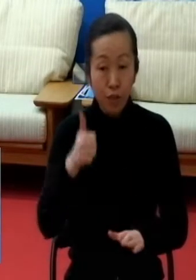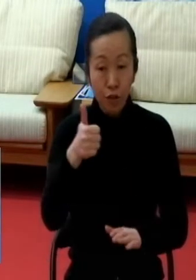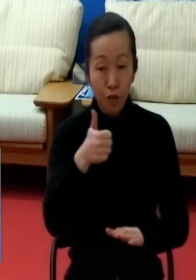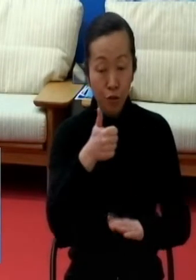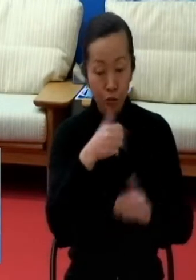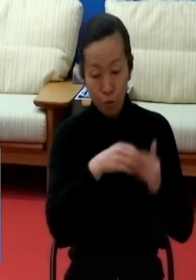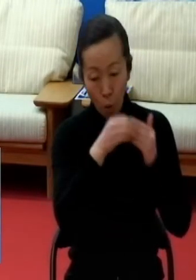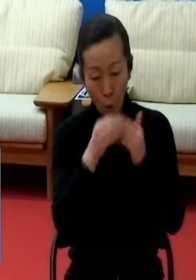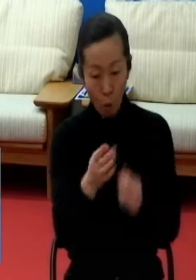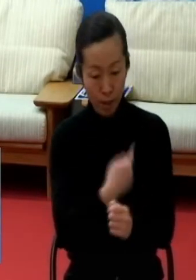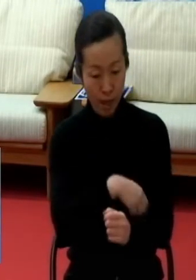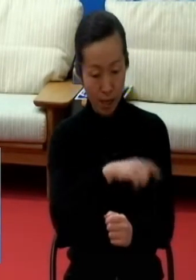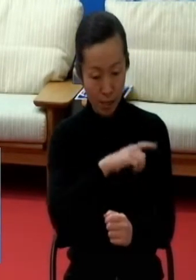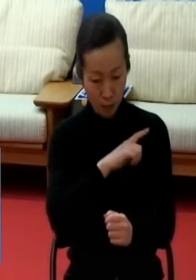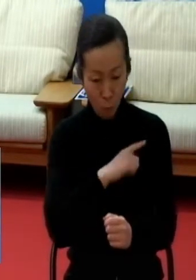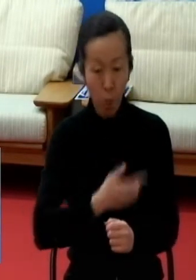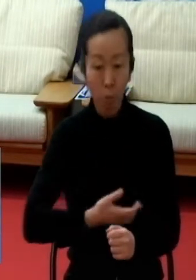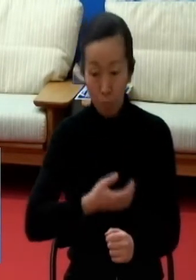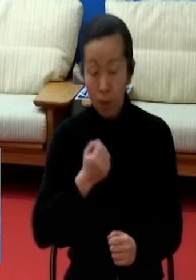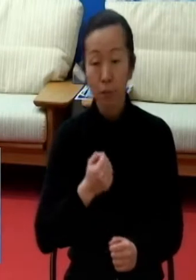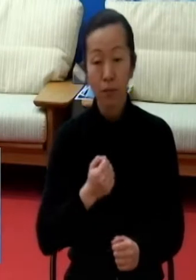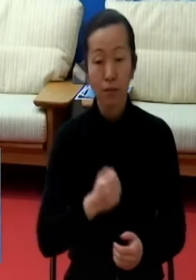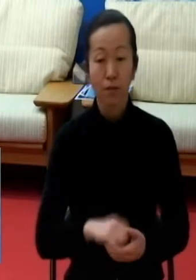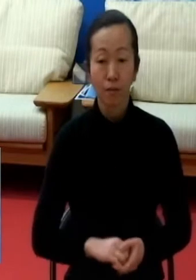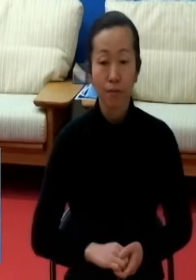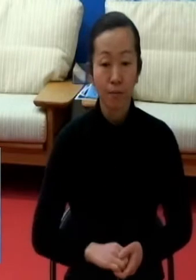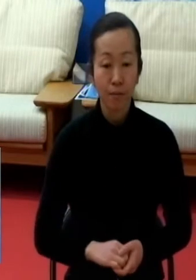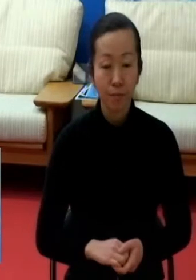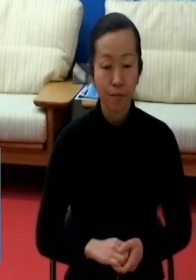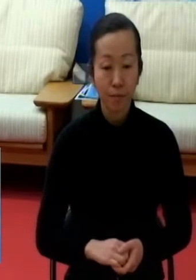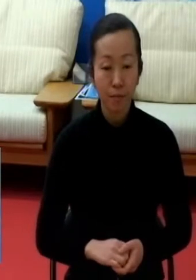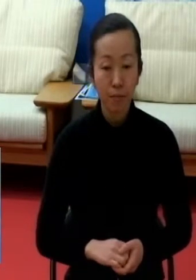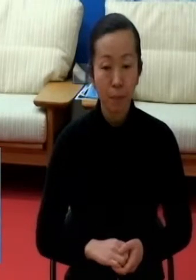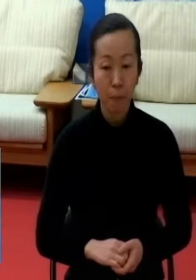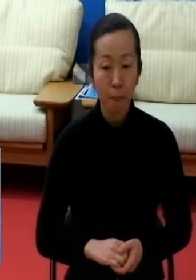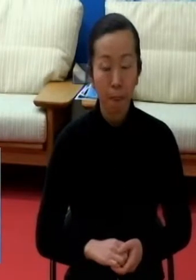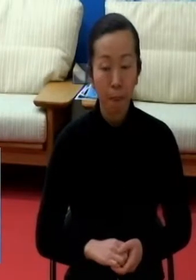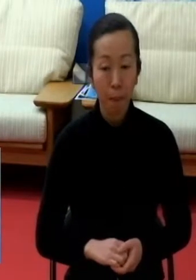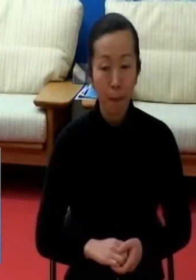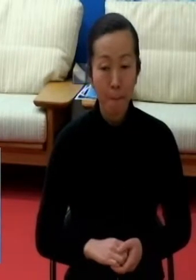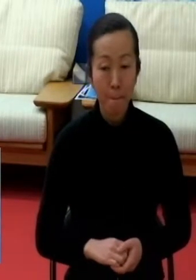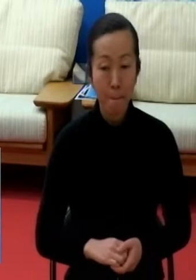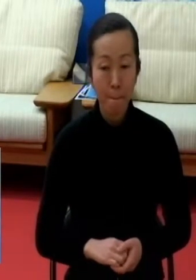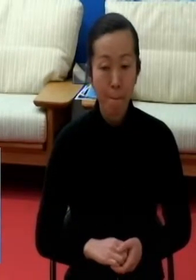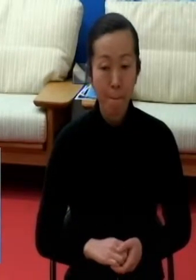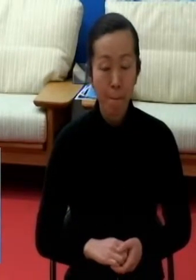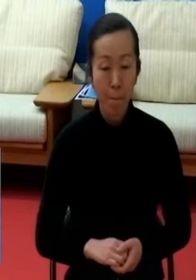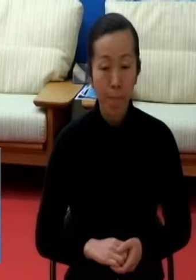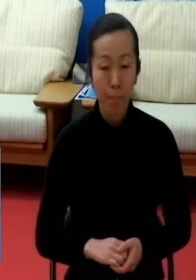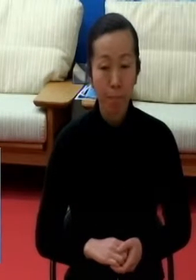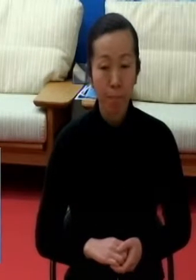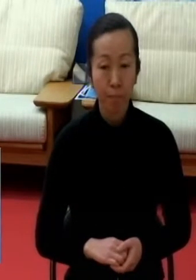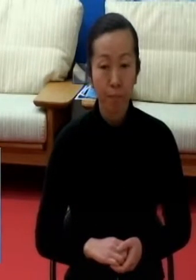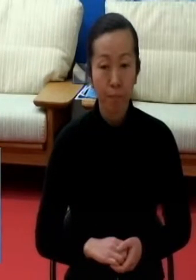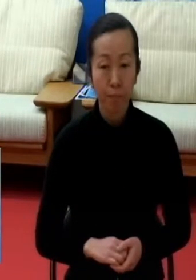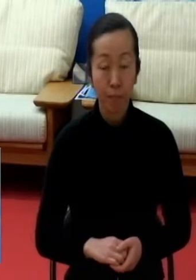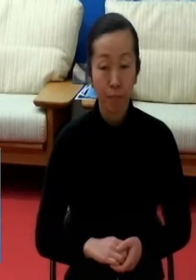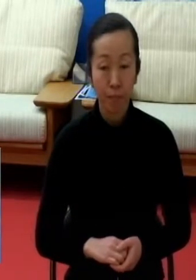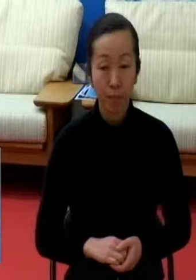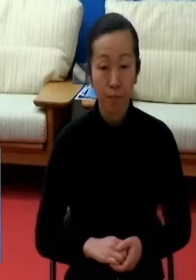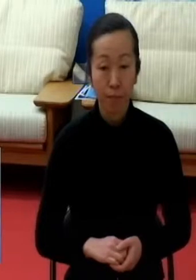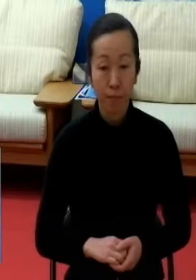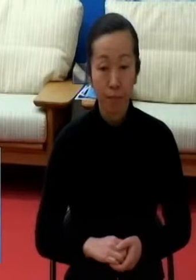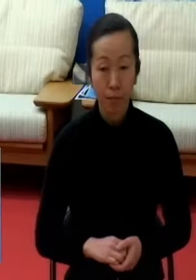異なる。 하루를 시작하는데 내가 오늘 어떻게 살지 염려의 주도권을 붙잡고 시작하는 사람과 하나님의 말씀을 붙잡고 시작하는